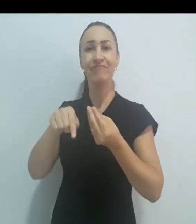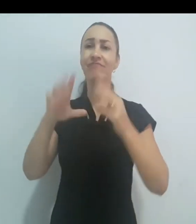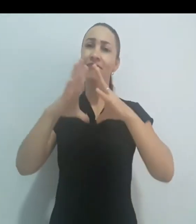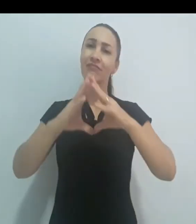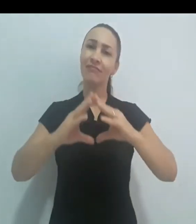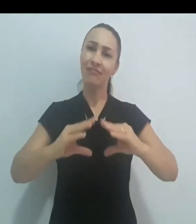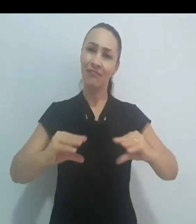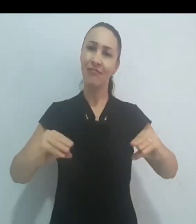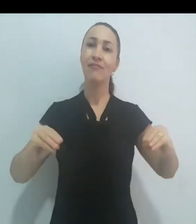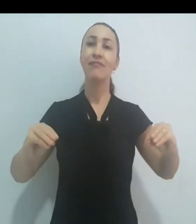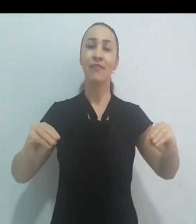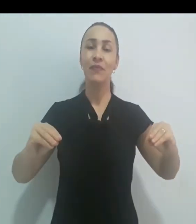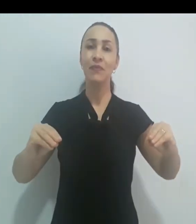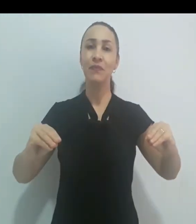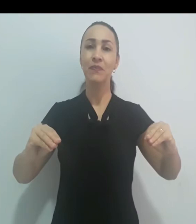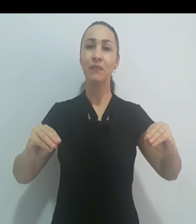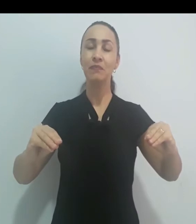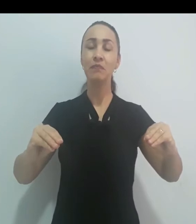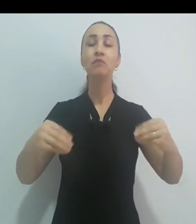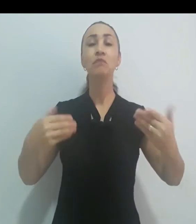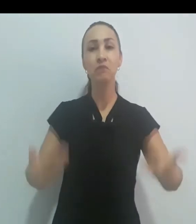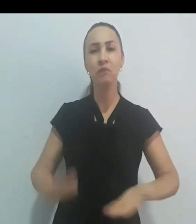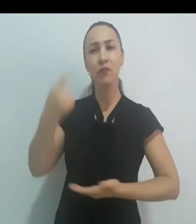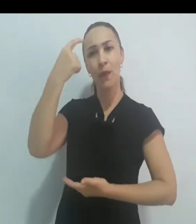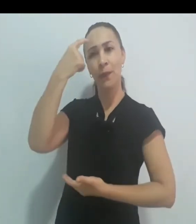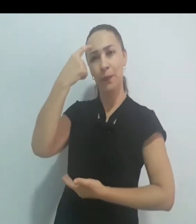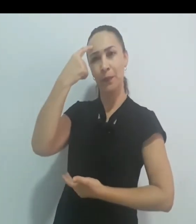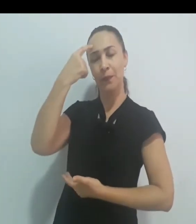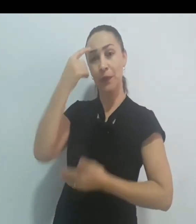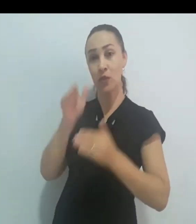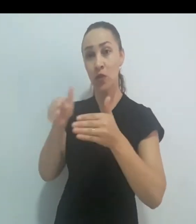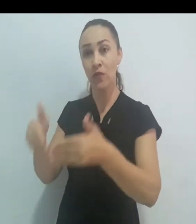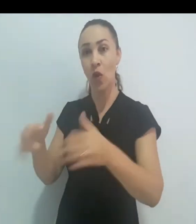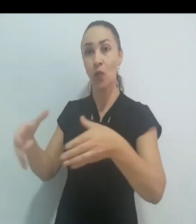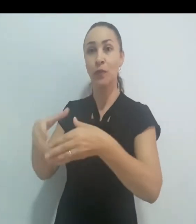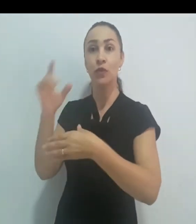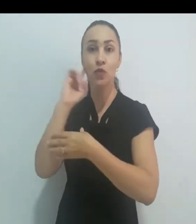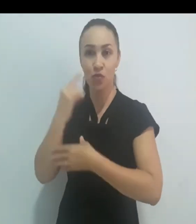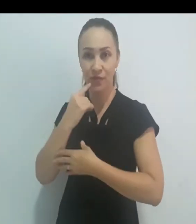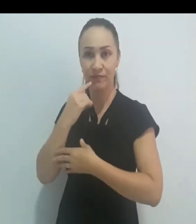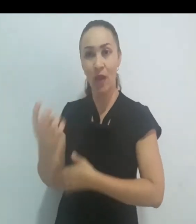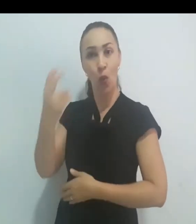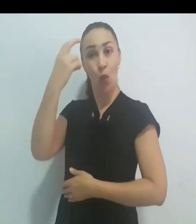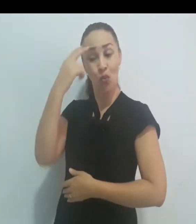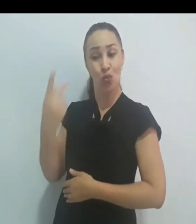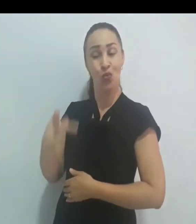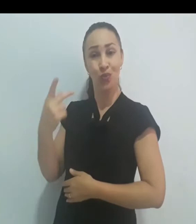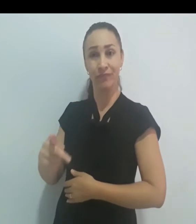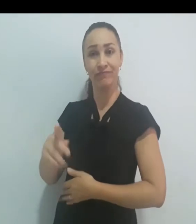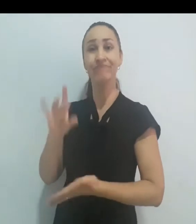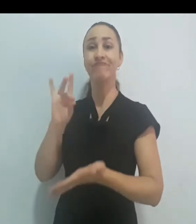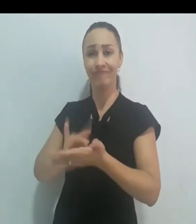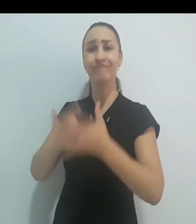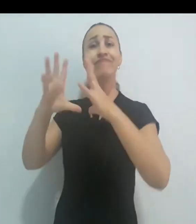é que ela desapareça. E pensando na cultura da comunidade surda, a tendência